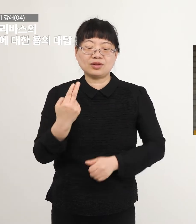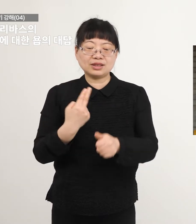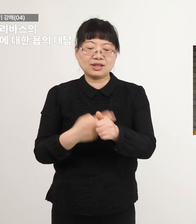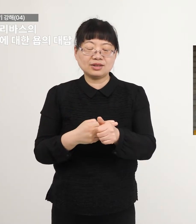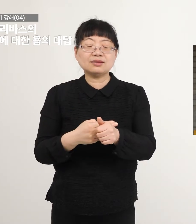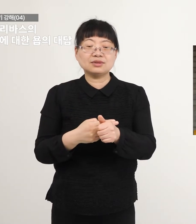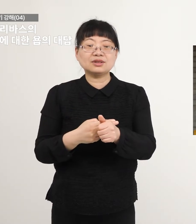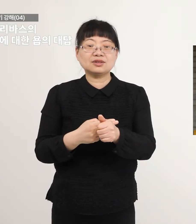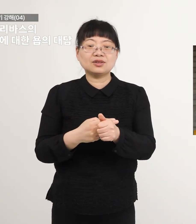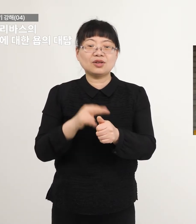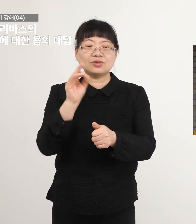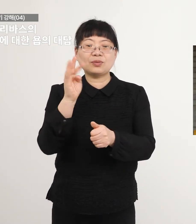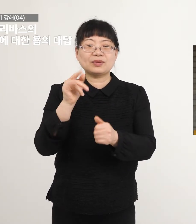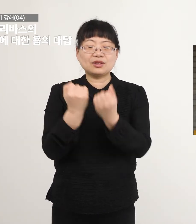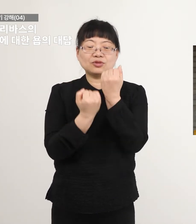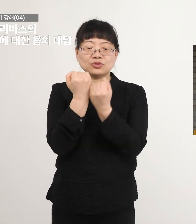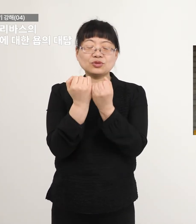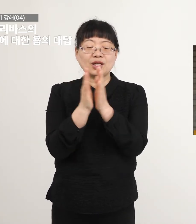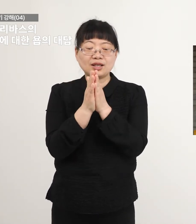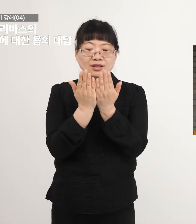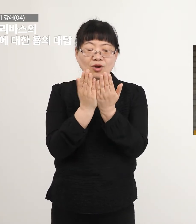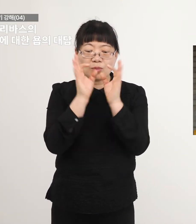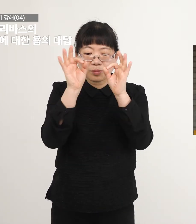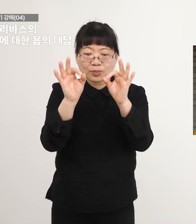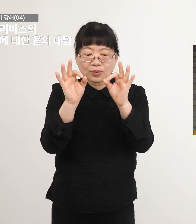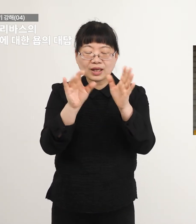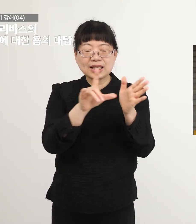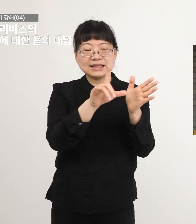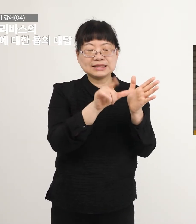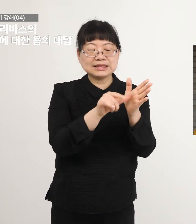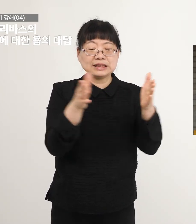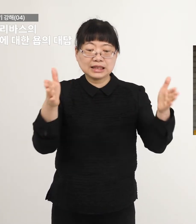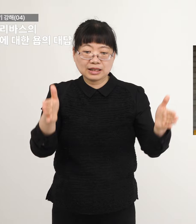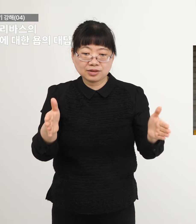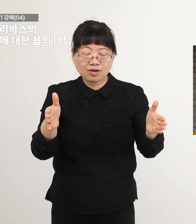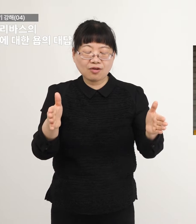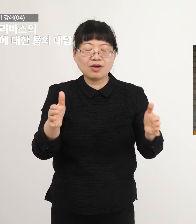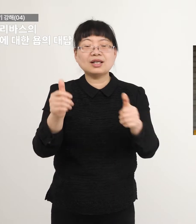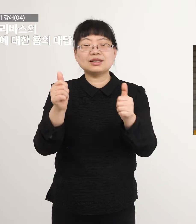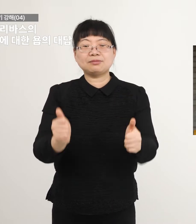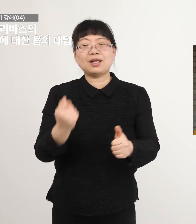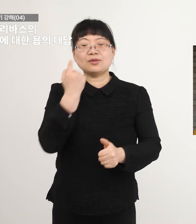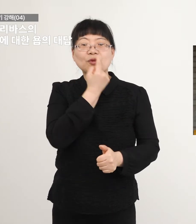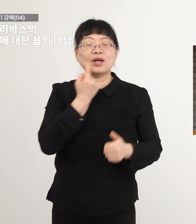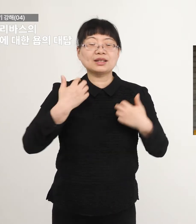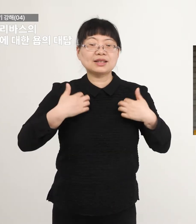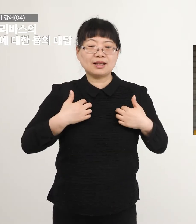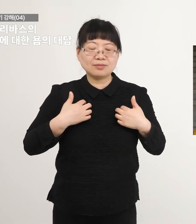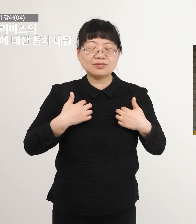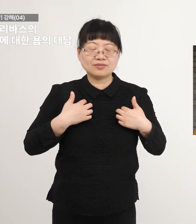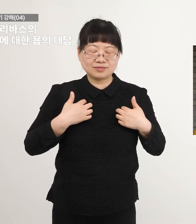시차 심판론이라는 재밌는 표현을 썼어요. 무슨 얘기냐 하면,